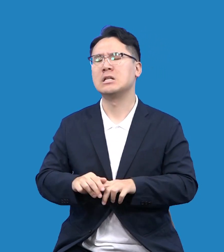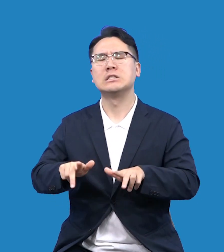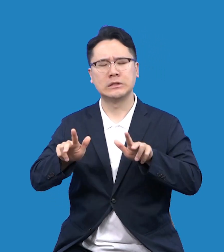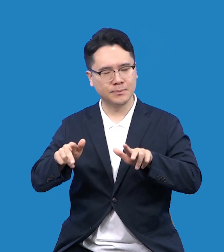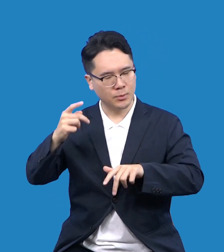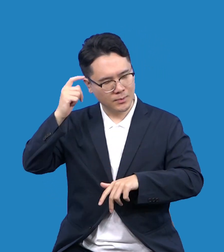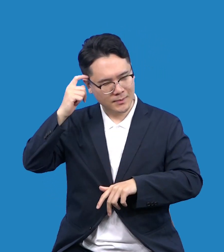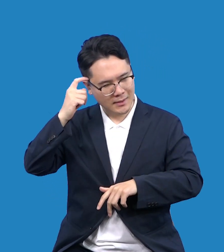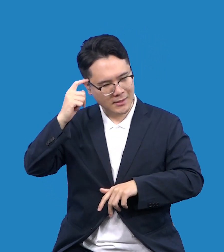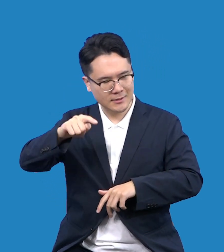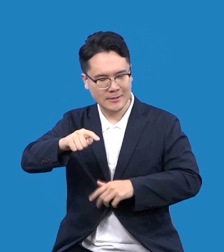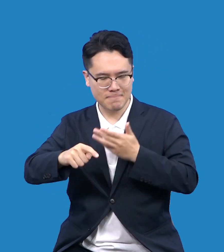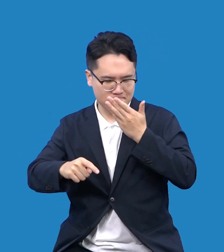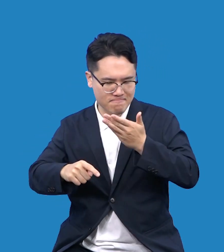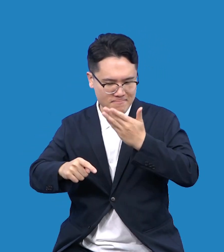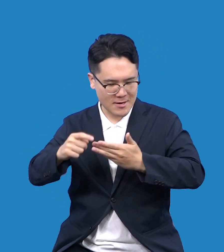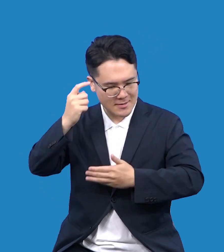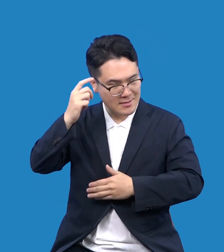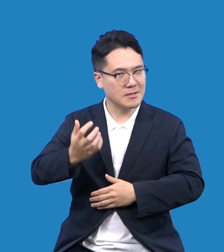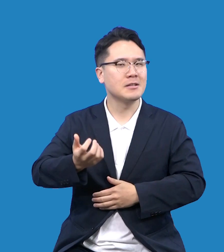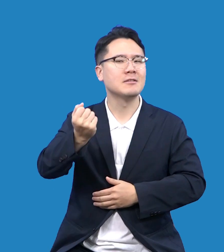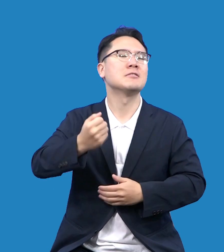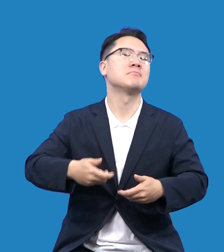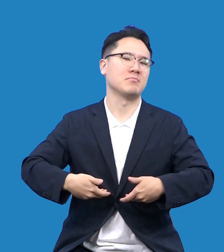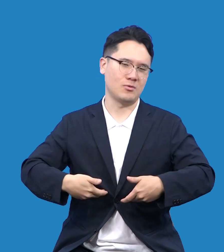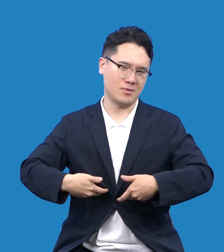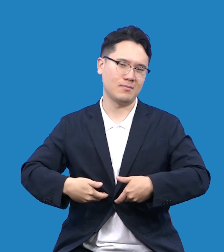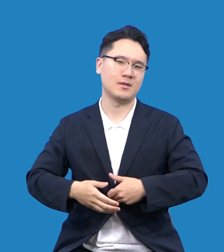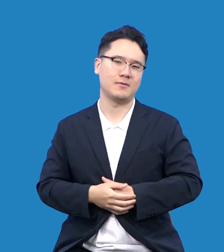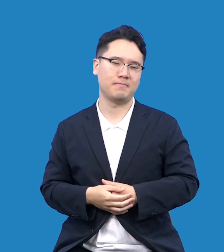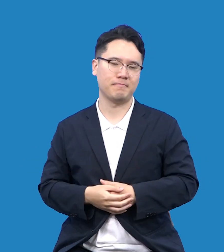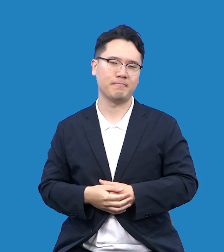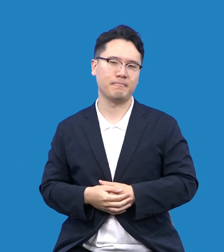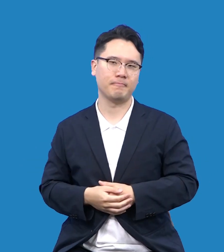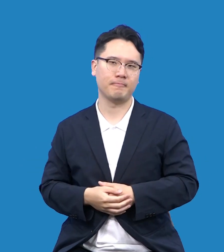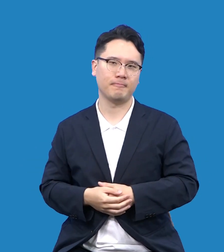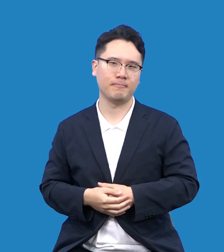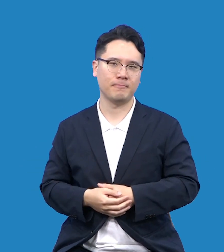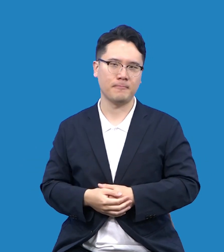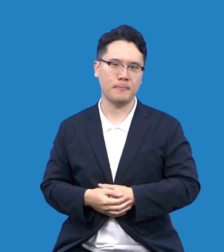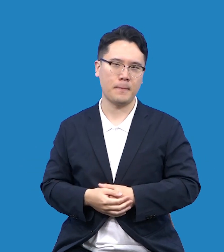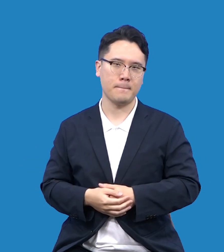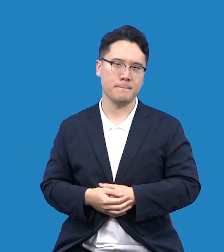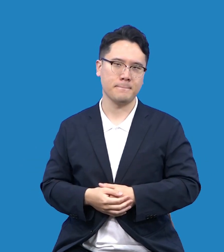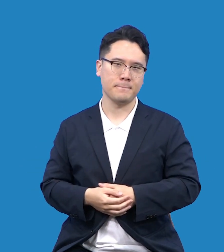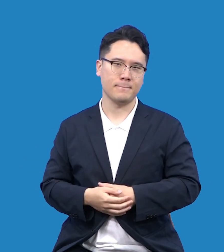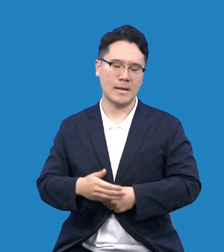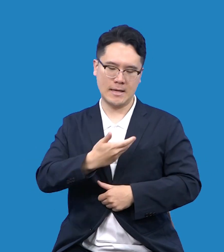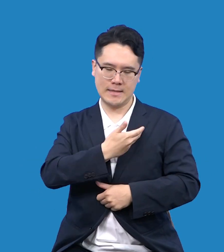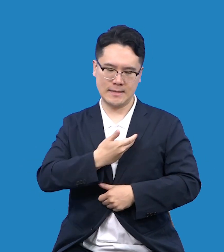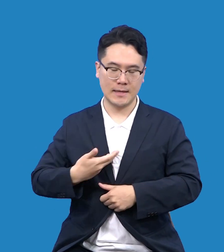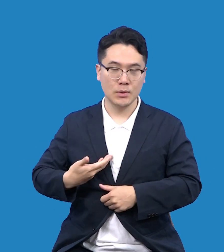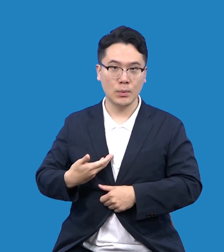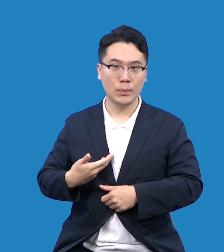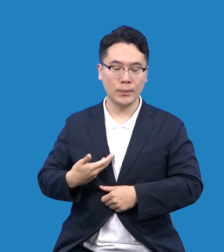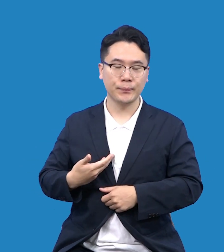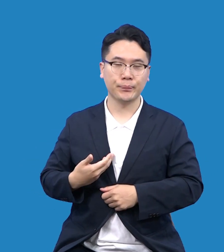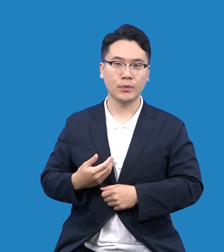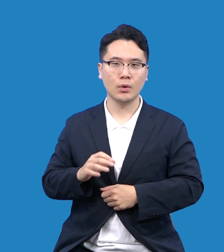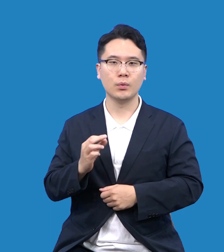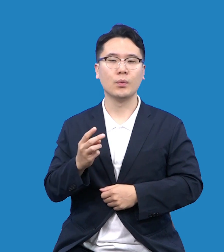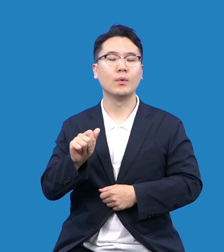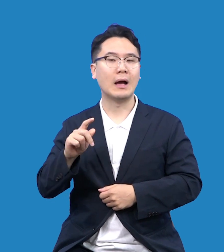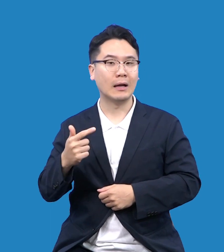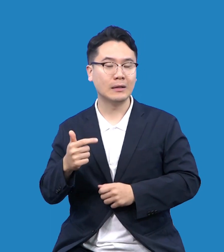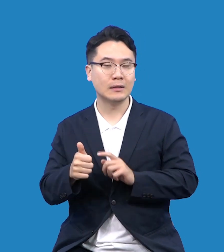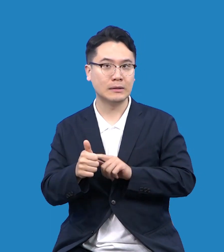말이에요. We can do it. 네. 자, 사도 요한이 소아시아의 7교회를